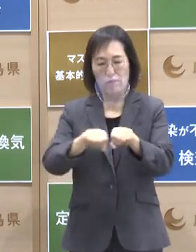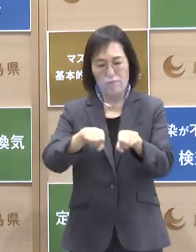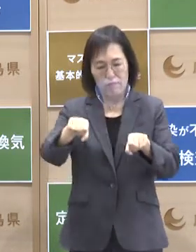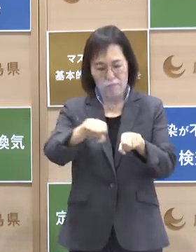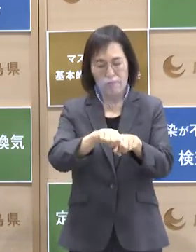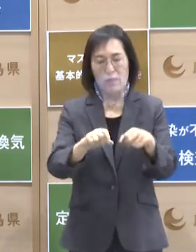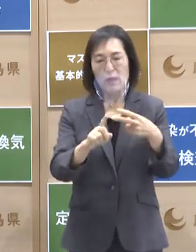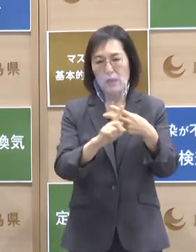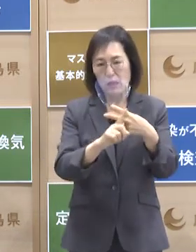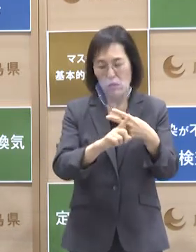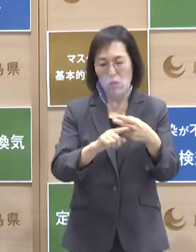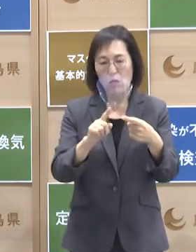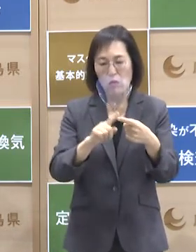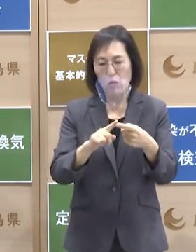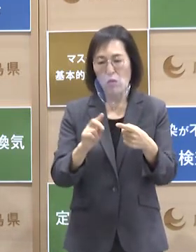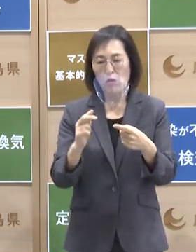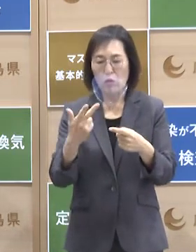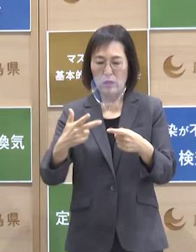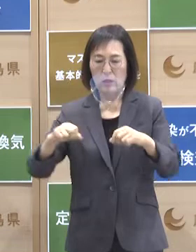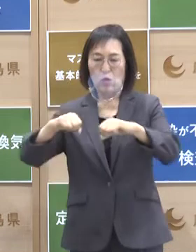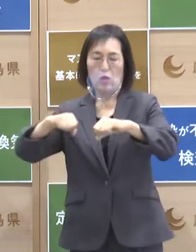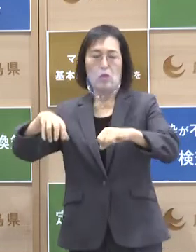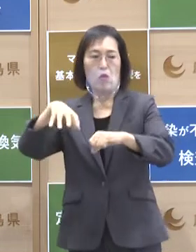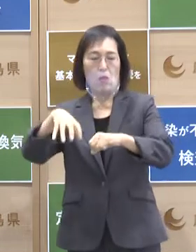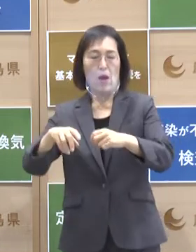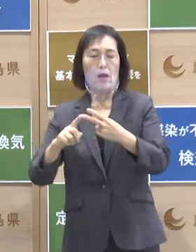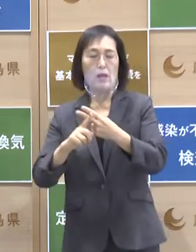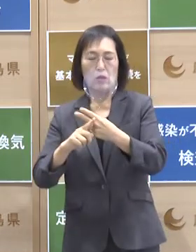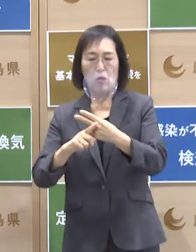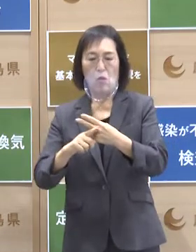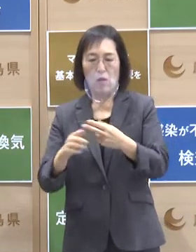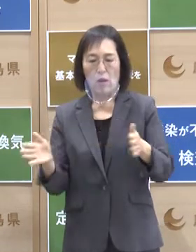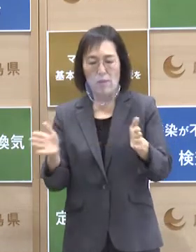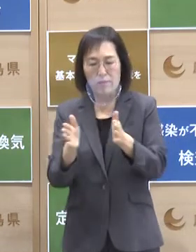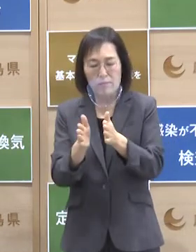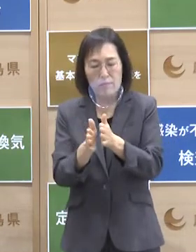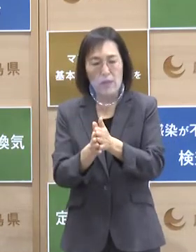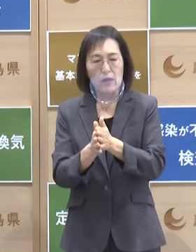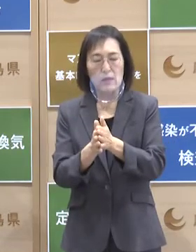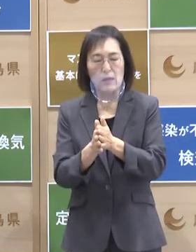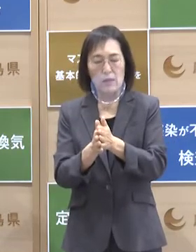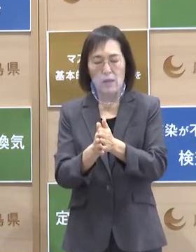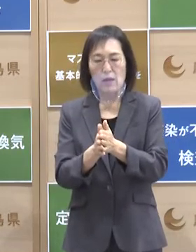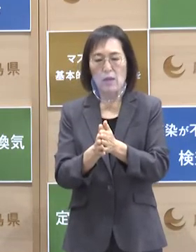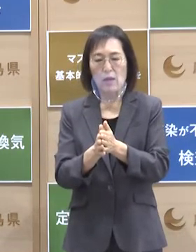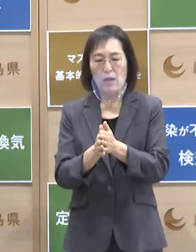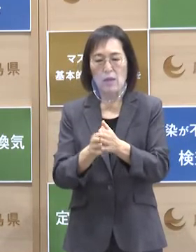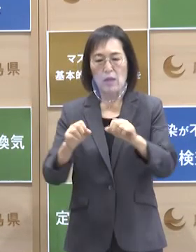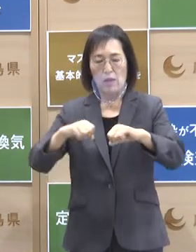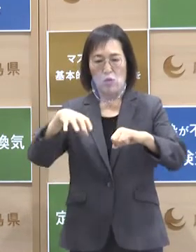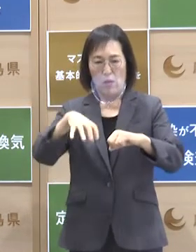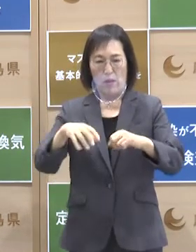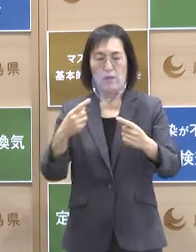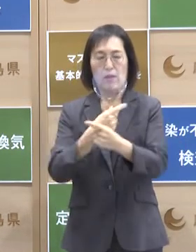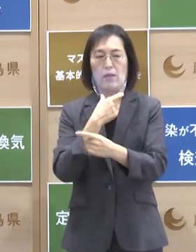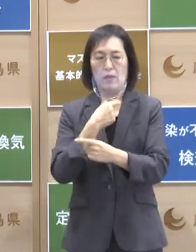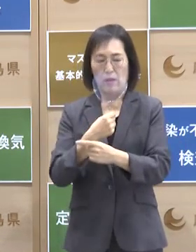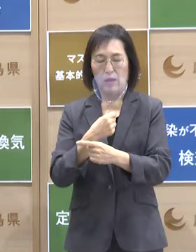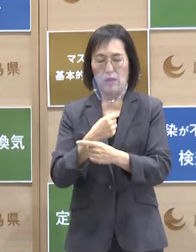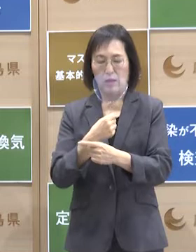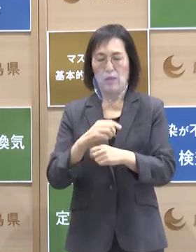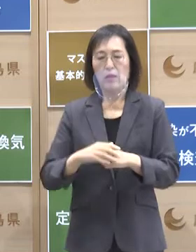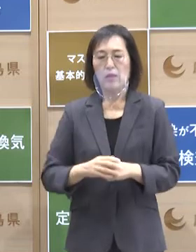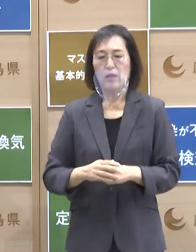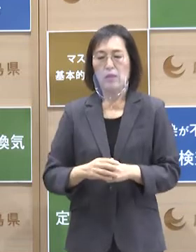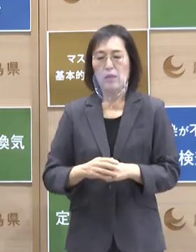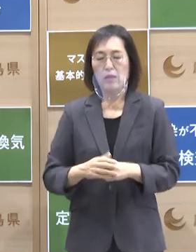から都市の広場機能を融合する広場に変えていくというコンセプト で駅周辺